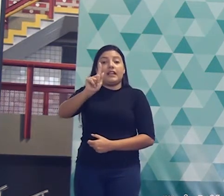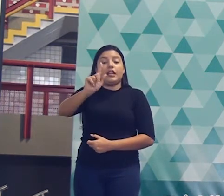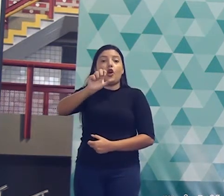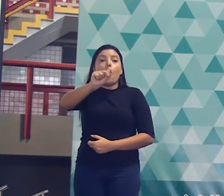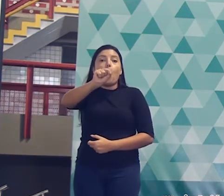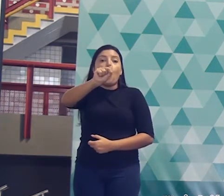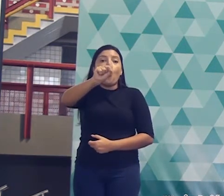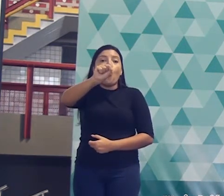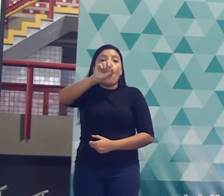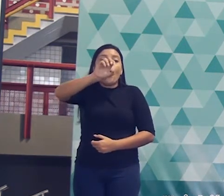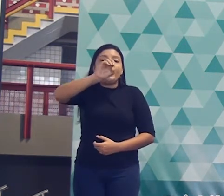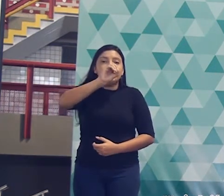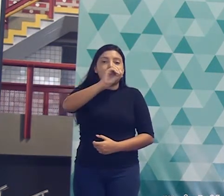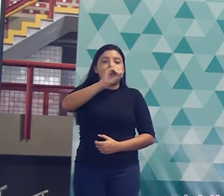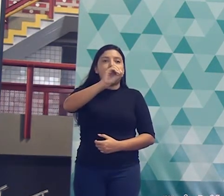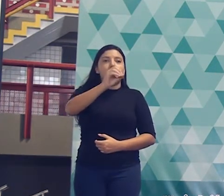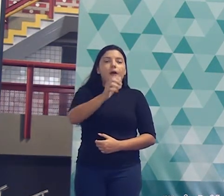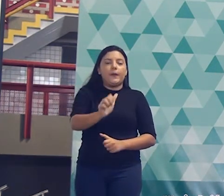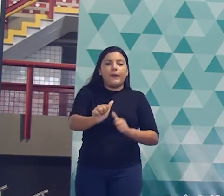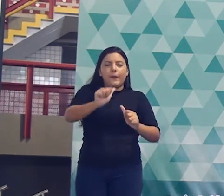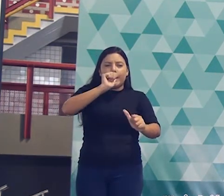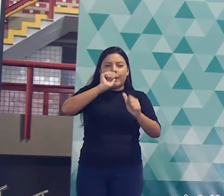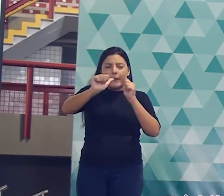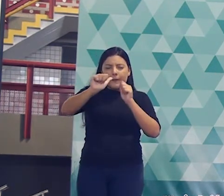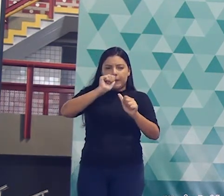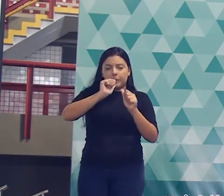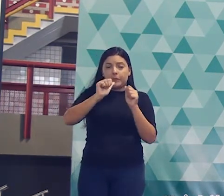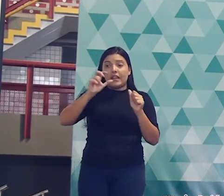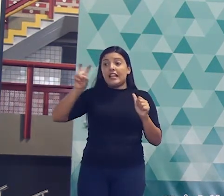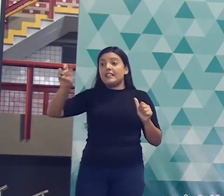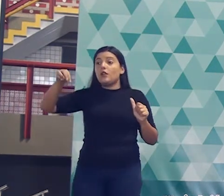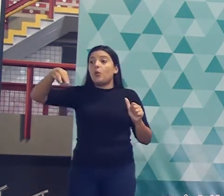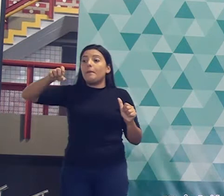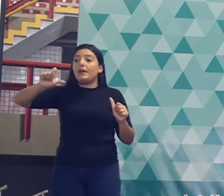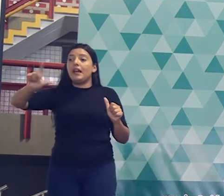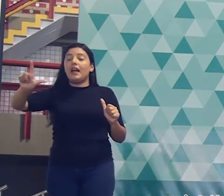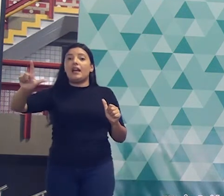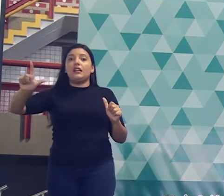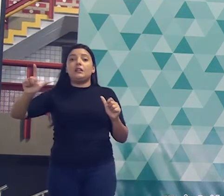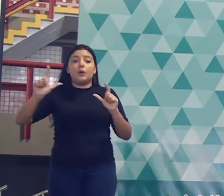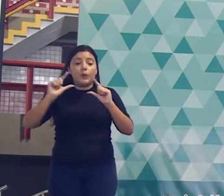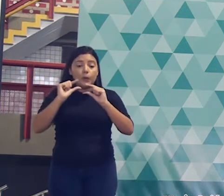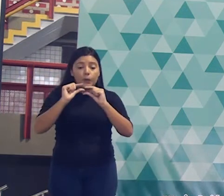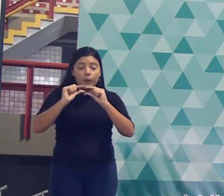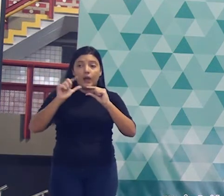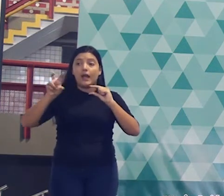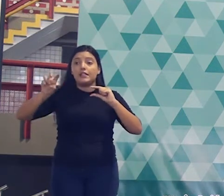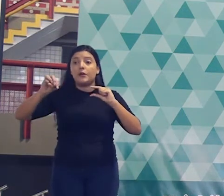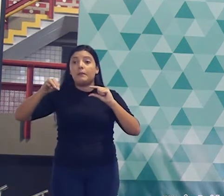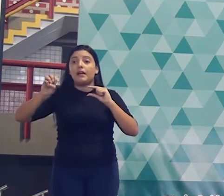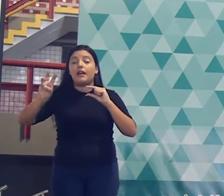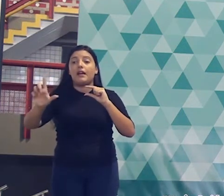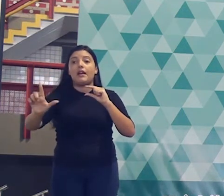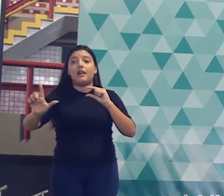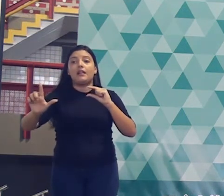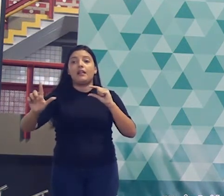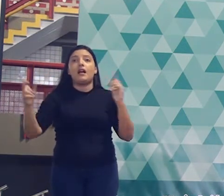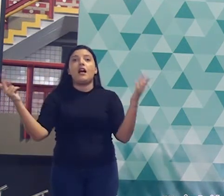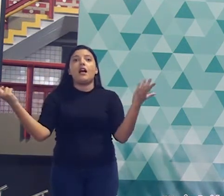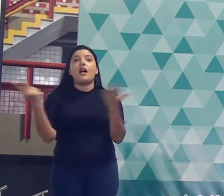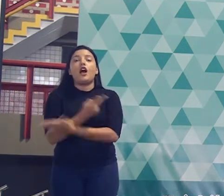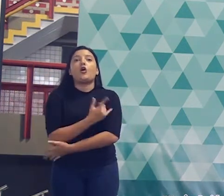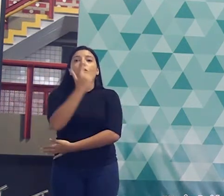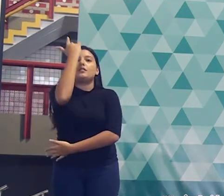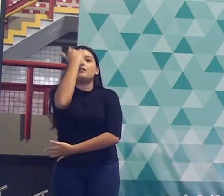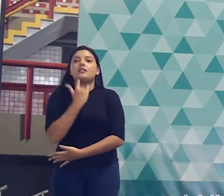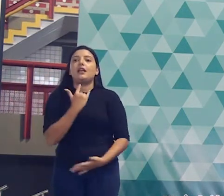ingerir 5 ml desse álcool, ó a quantidade, 5 ml, olha o volume, 5 ml, ela fica instantaneamente